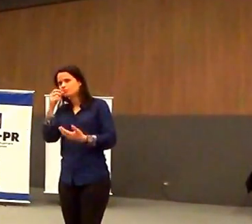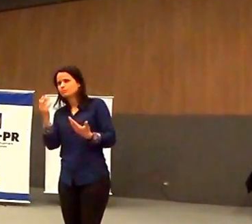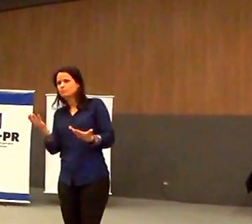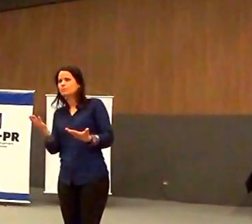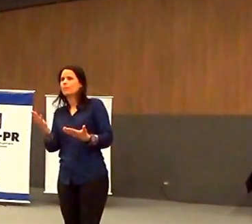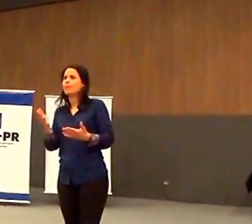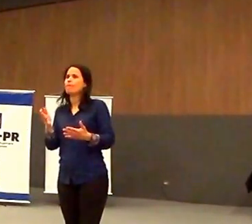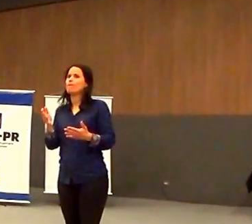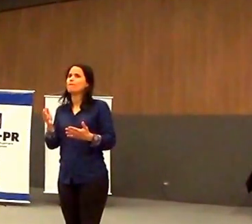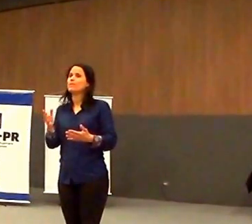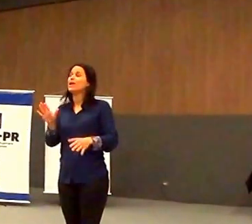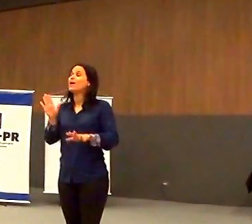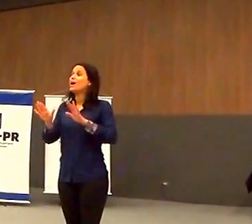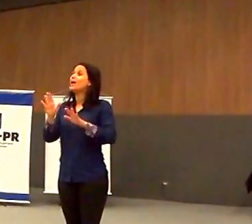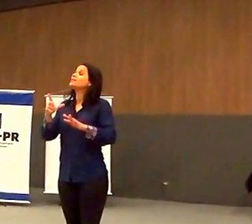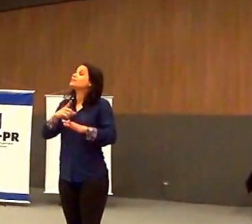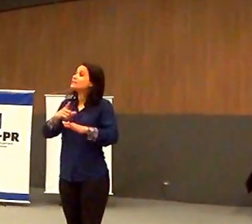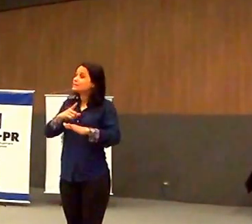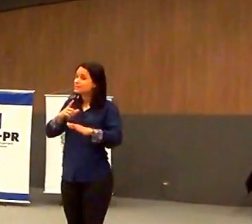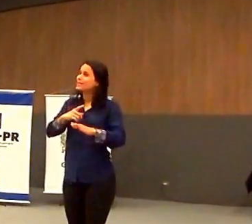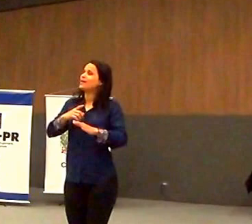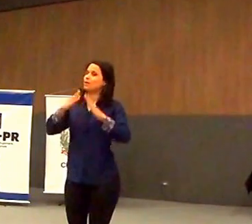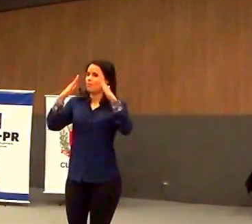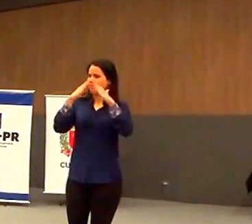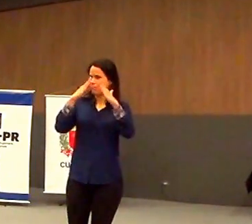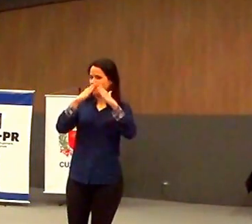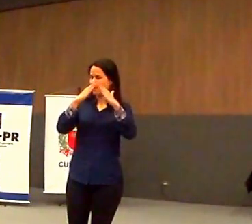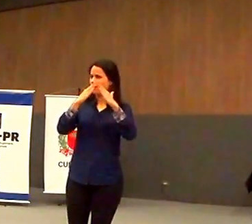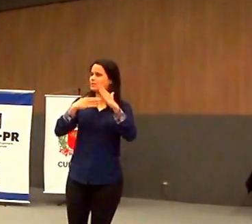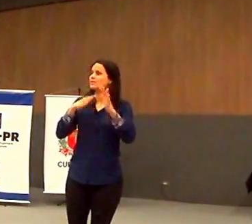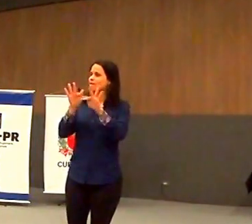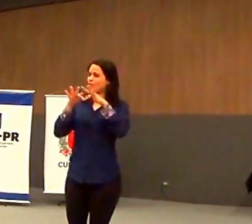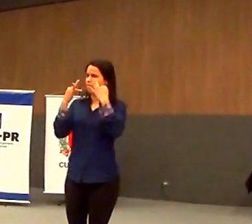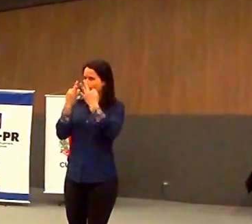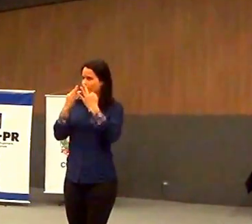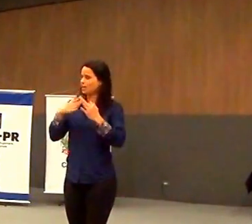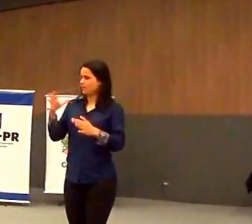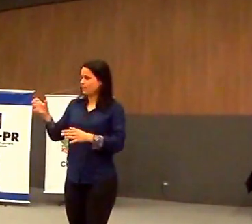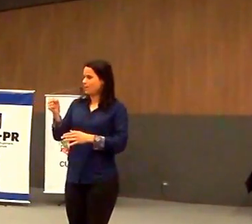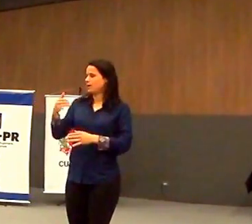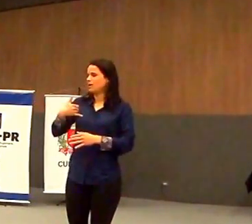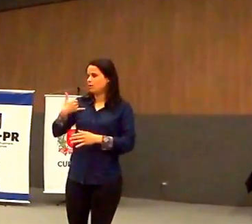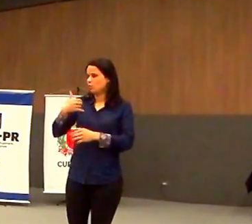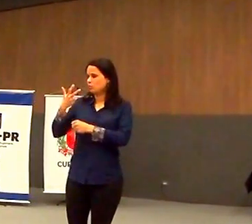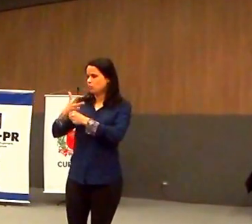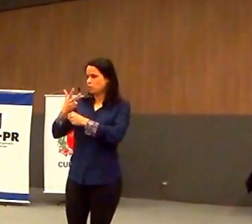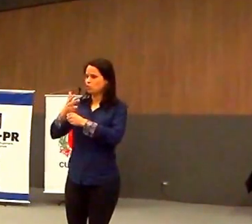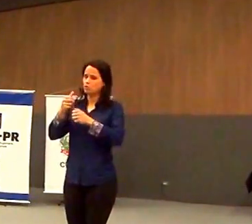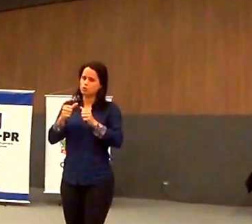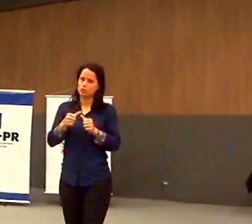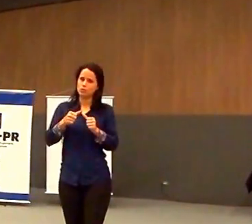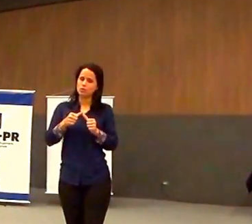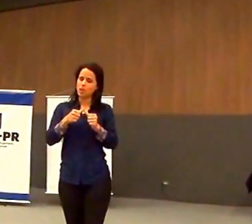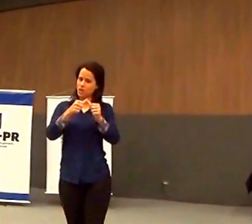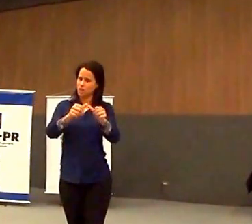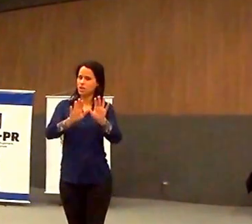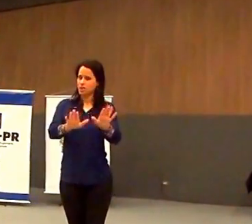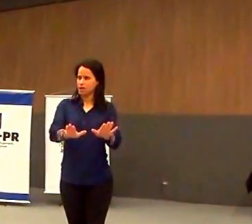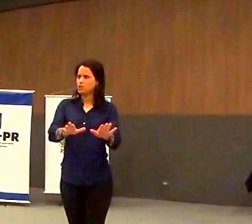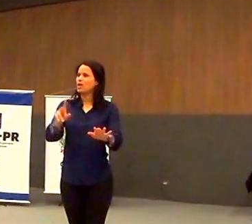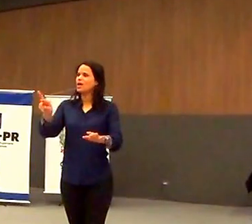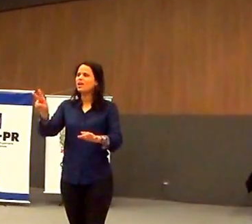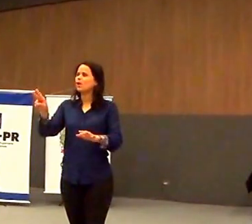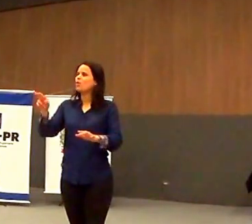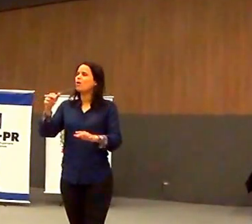deixa o idoso de manhã, no final do dia vai lá e busca esse idoso. Então não precisaria ir para um asilo, poderia ir para um centro-dia. Curitiba, que é uma